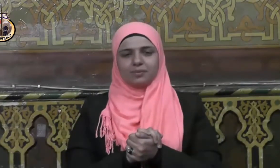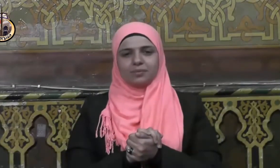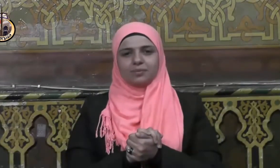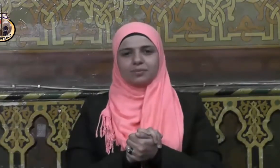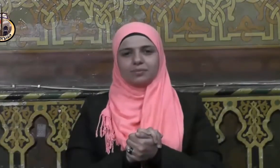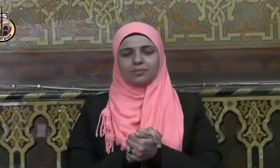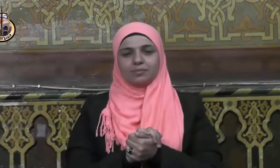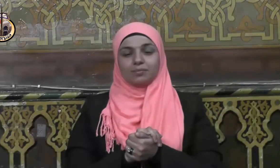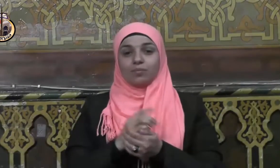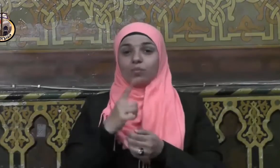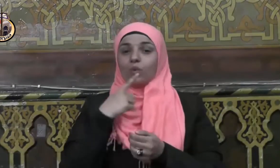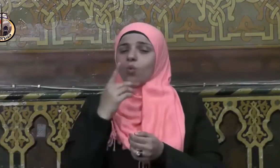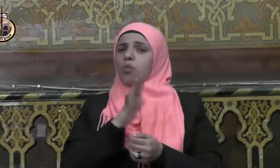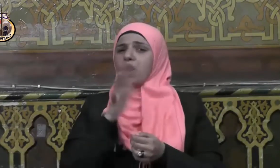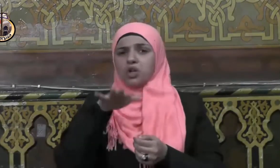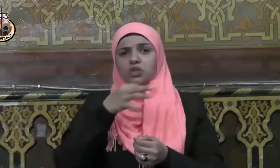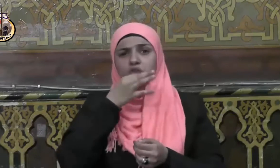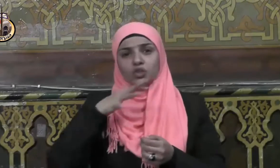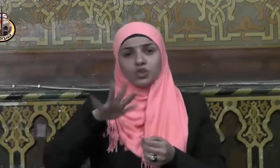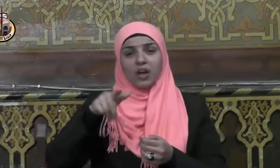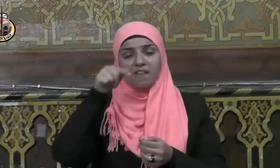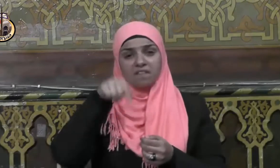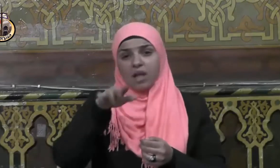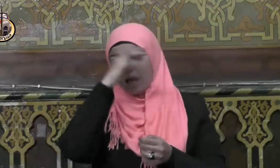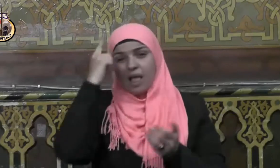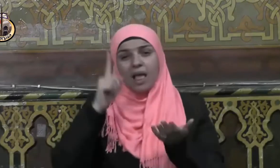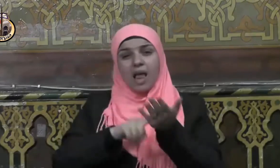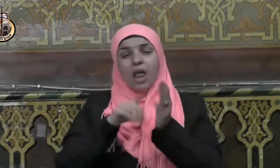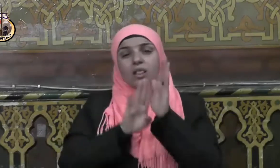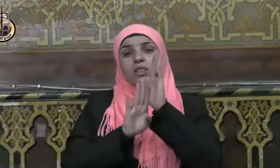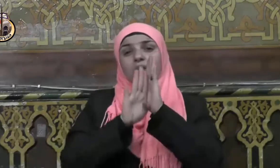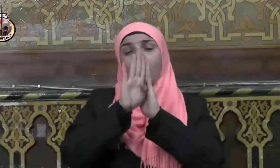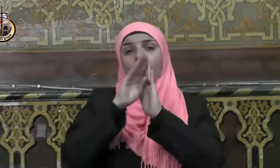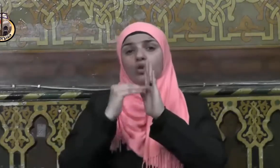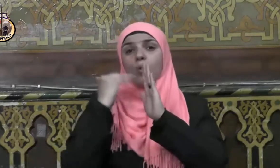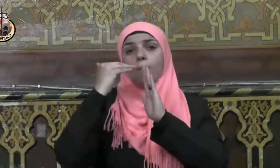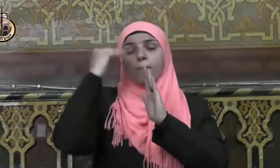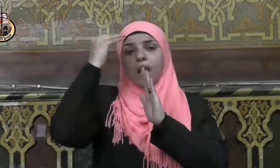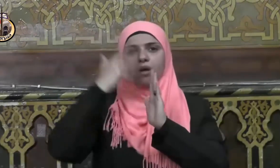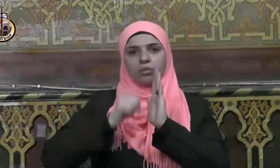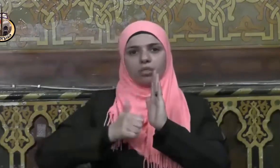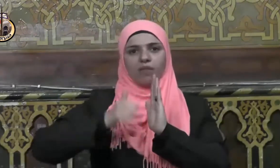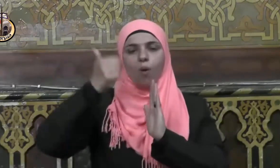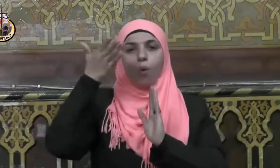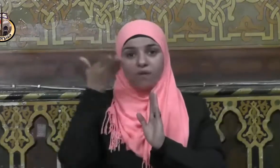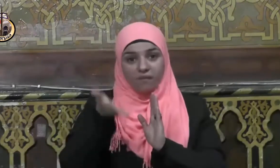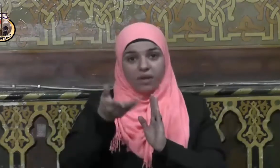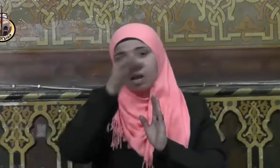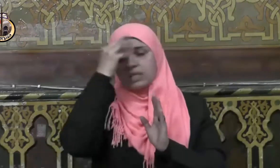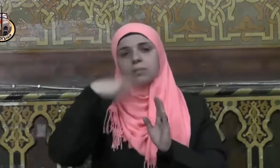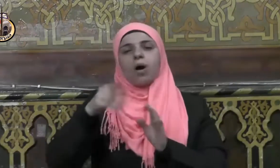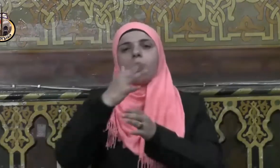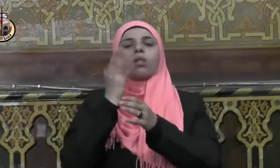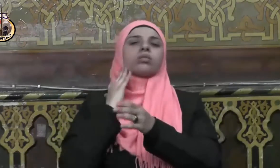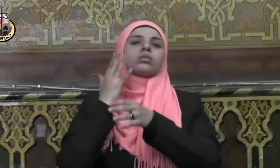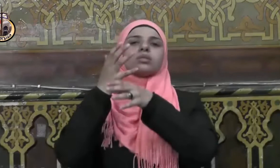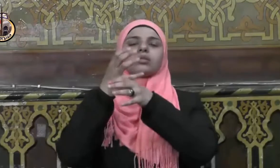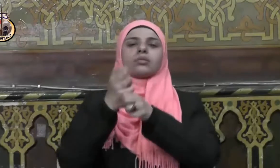ولا شك في أن التقدم والبناء والتفوق يضمن للأمة العزة